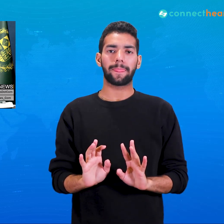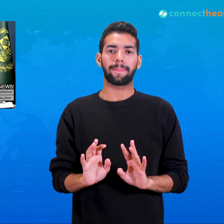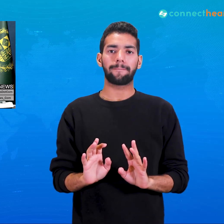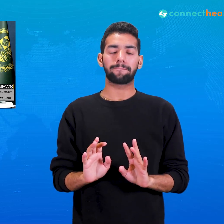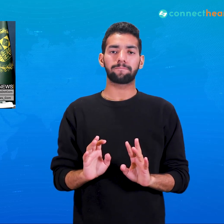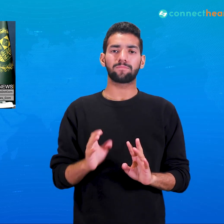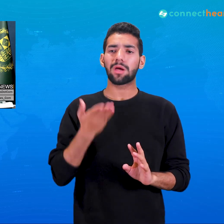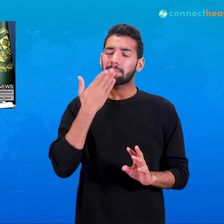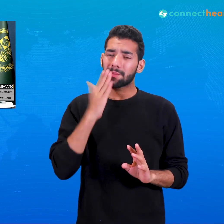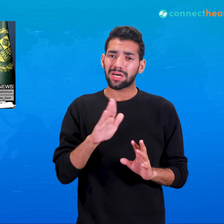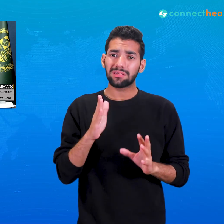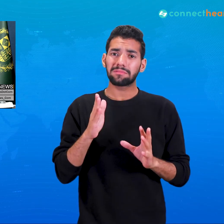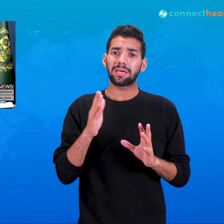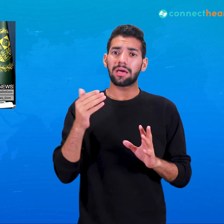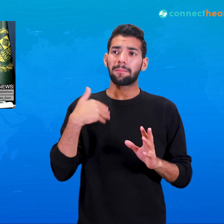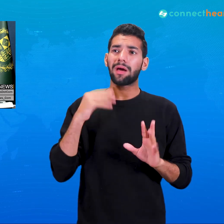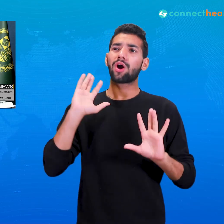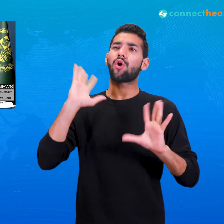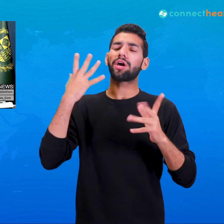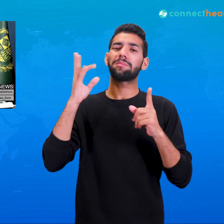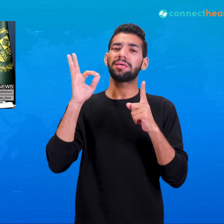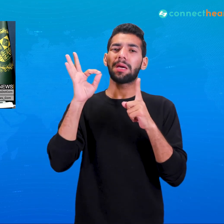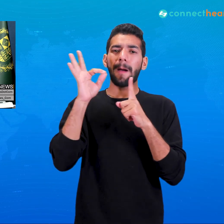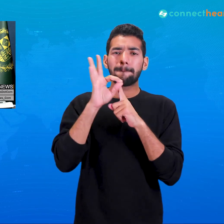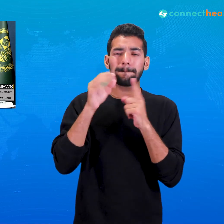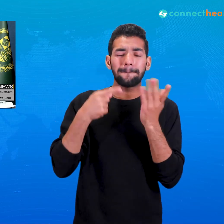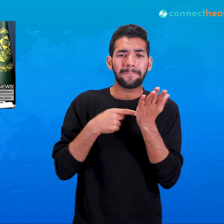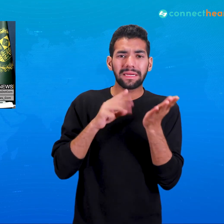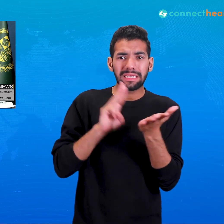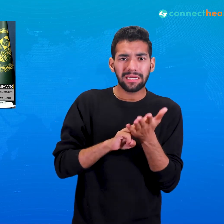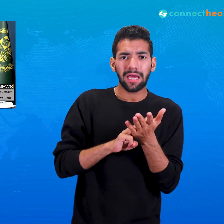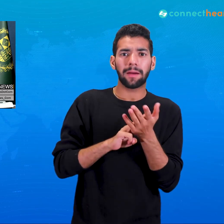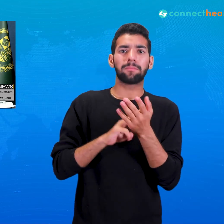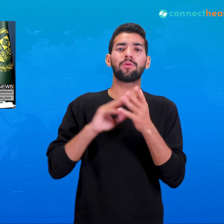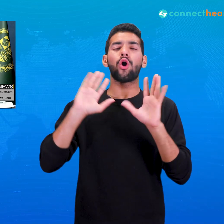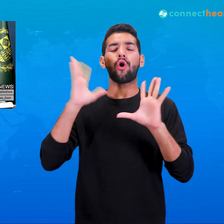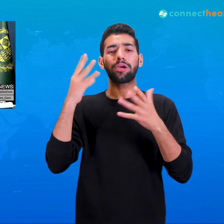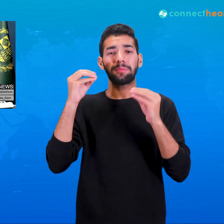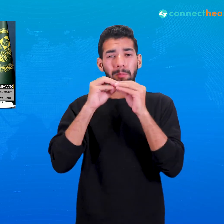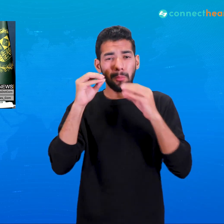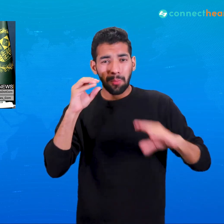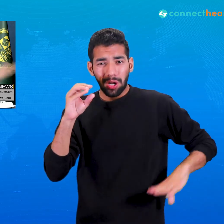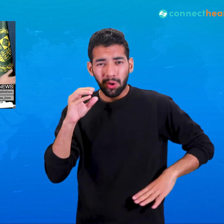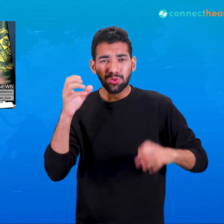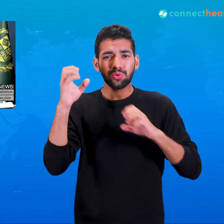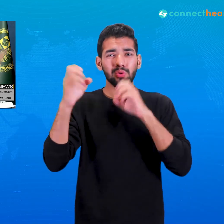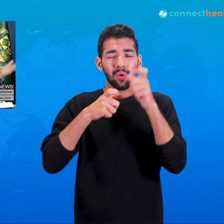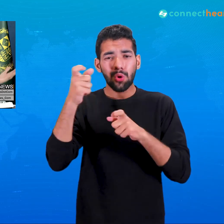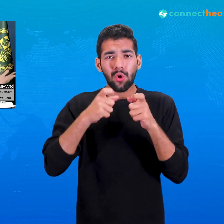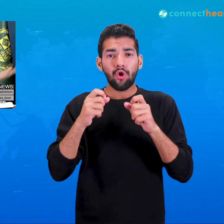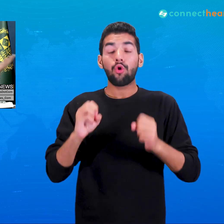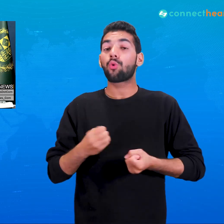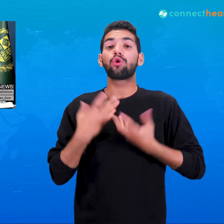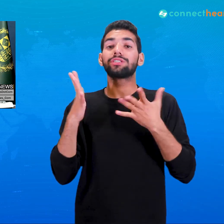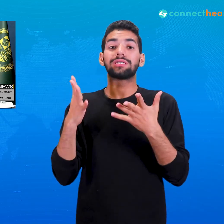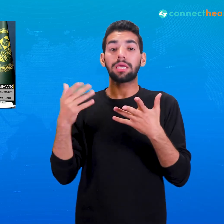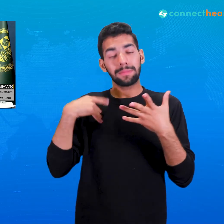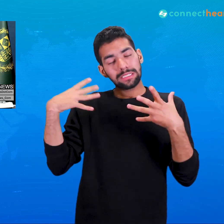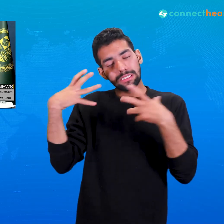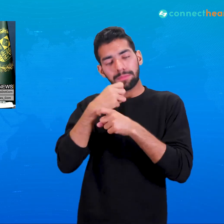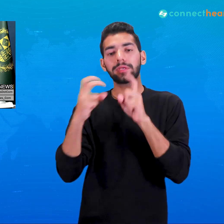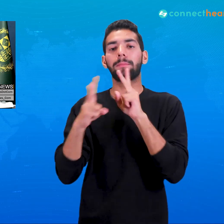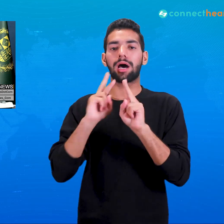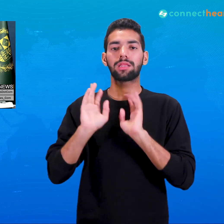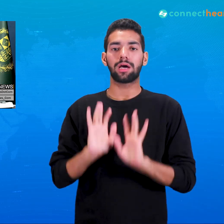ہوں۔ اور ڈیموکریسی کا مطلب ہی ہے، پی ٹی ایم ہے، ٹی ایل پی ہے، جو بھی ہے دنیا میں، بلوچ ہے، جو خوش